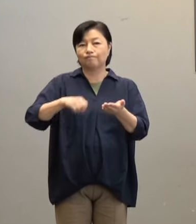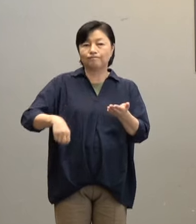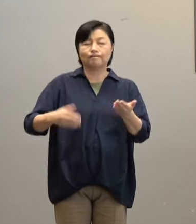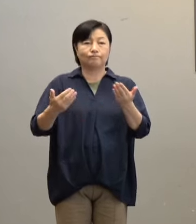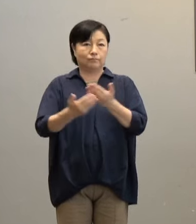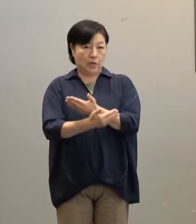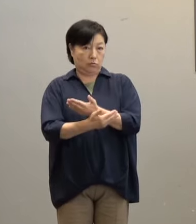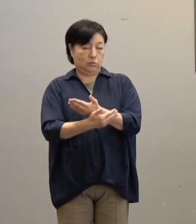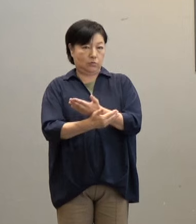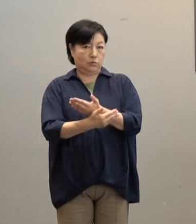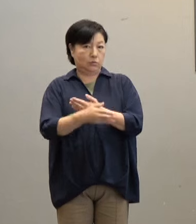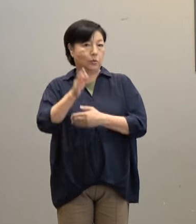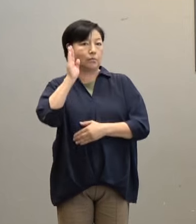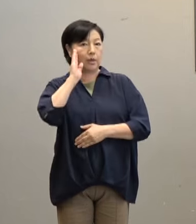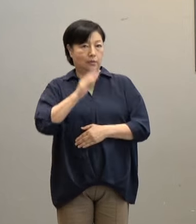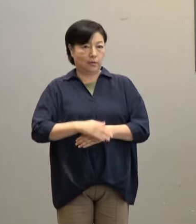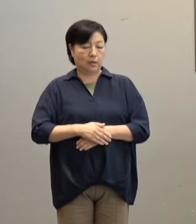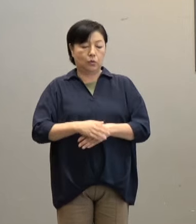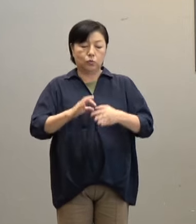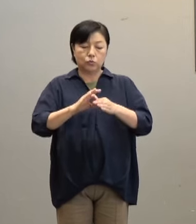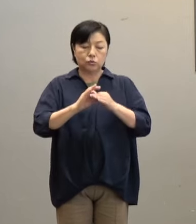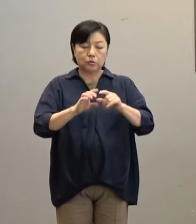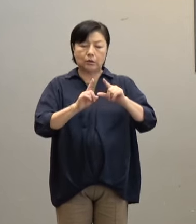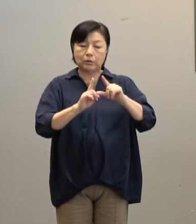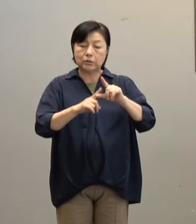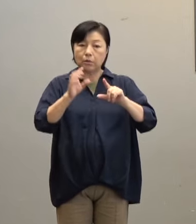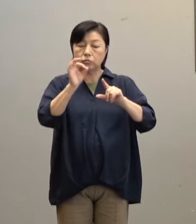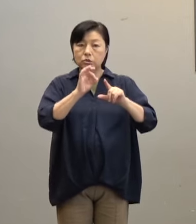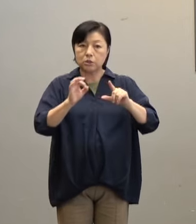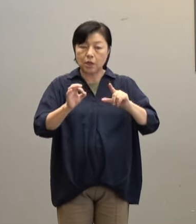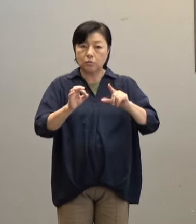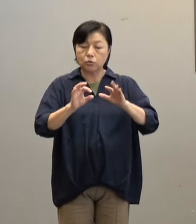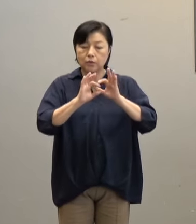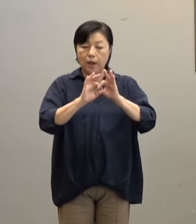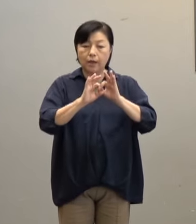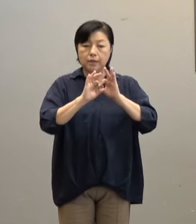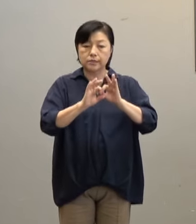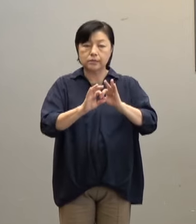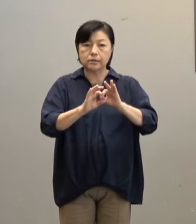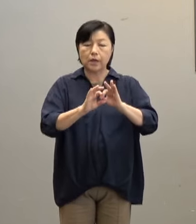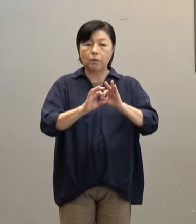。それについての千葉県産品の輸出状況についてなんですけれども、